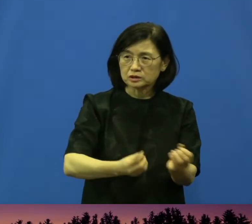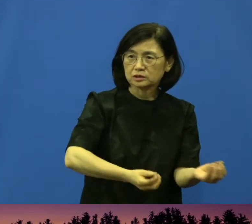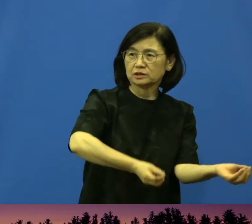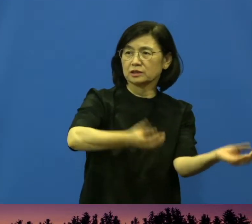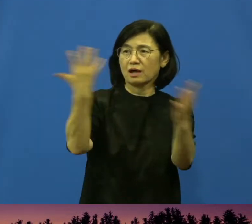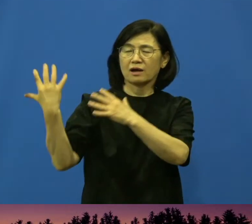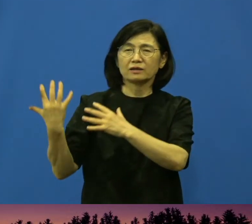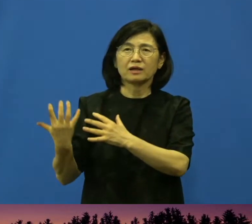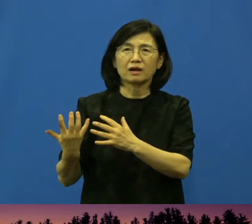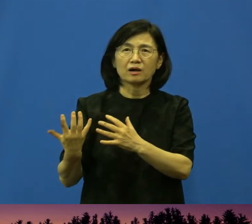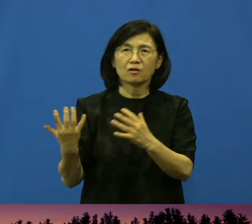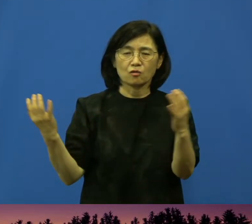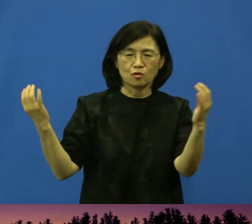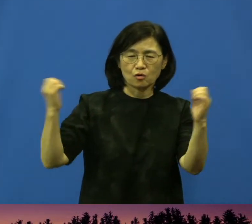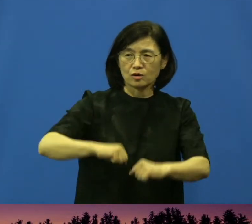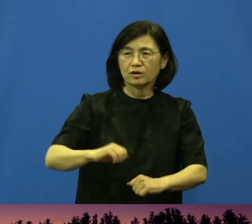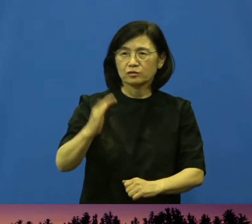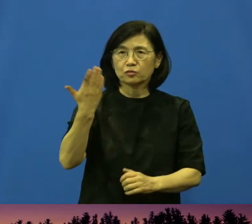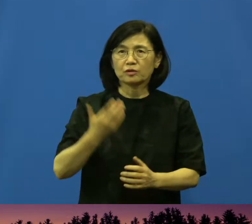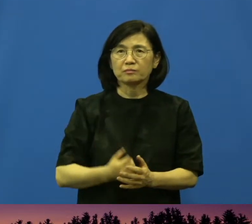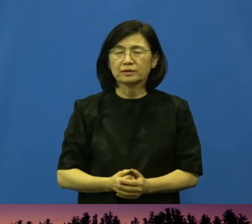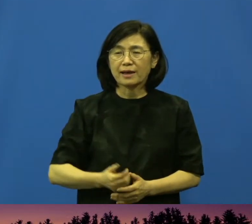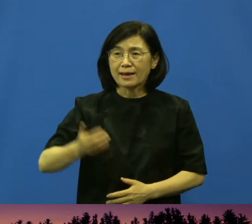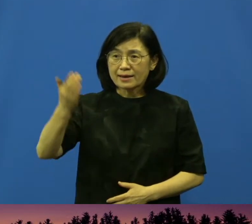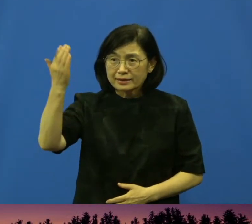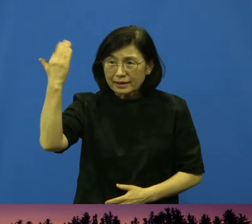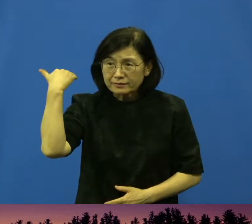여러분, 우리나라가 외환 위기를 겪었던 적이 있죠.